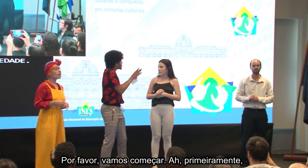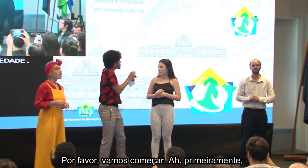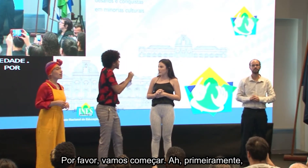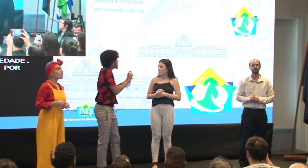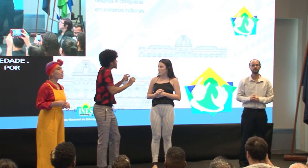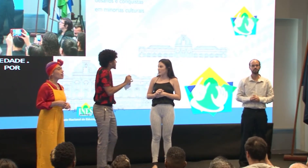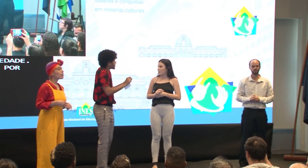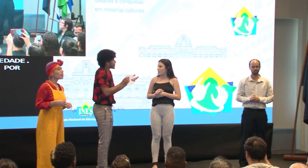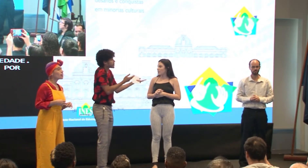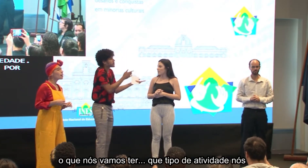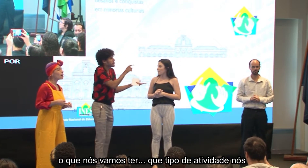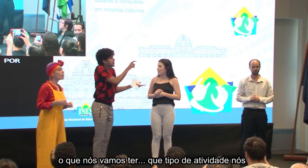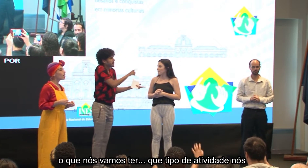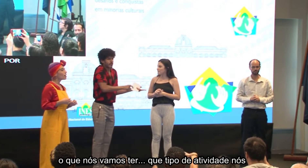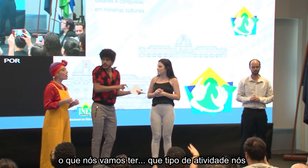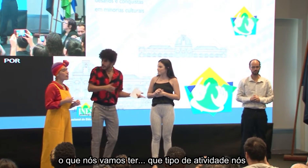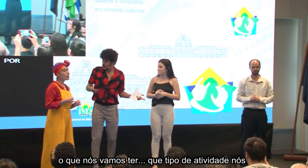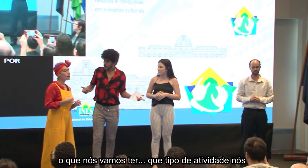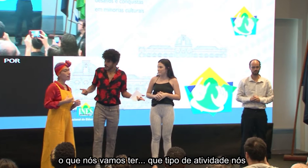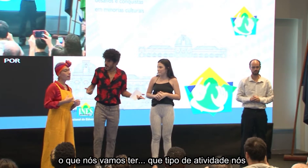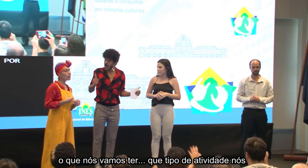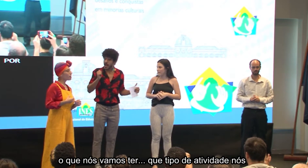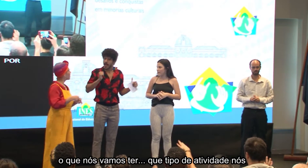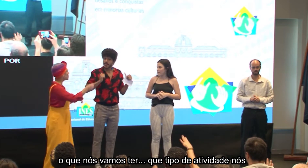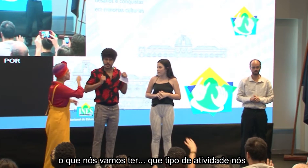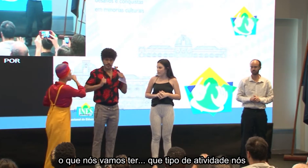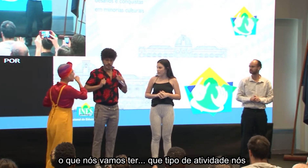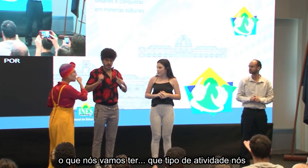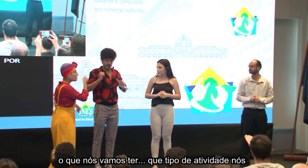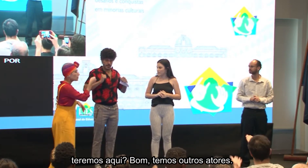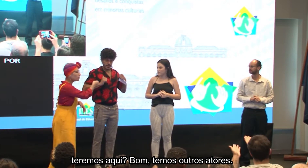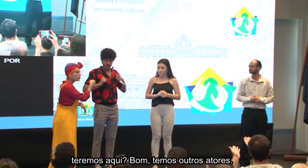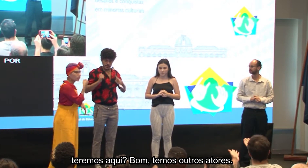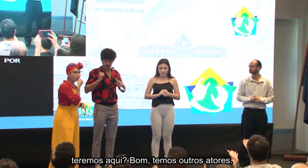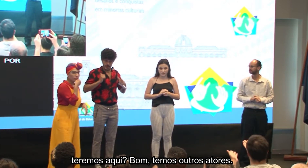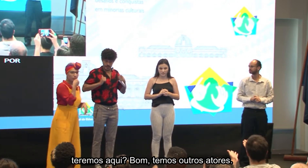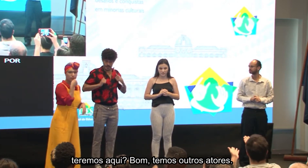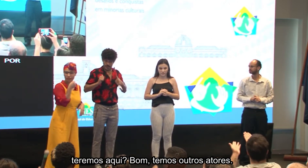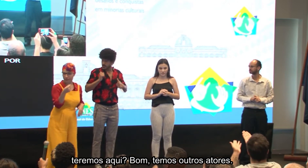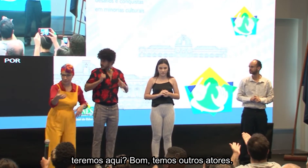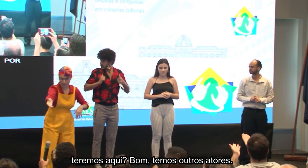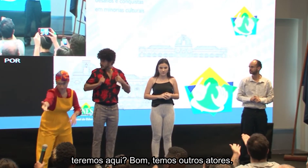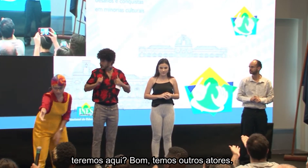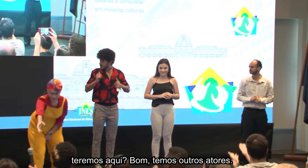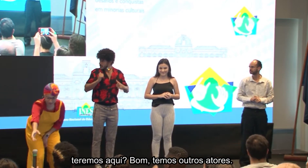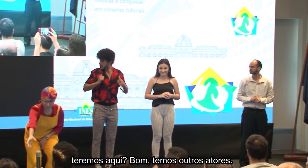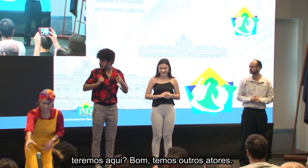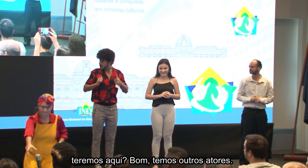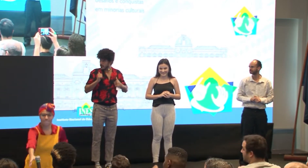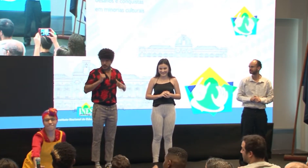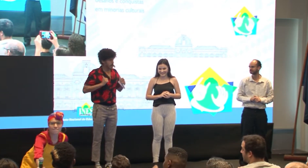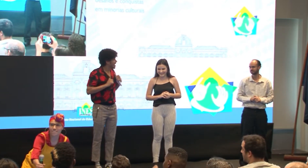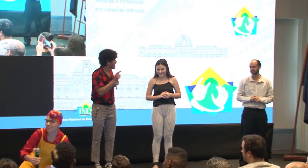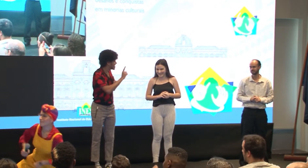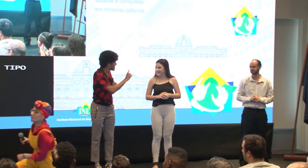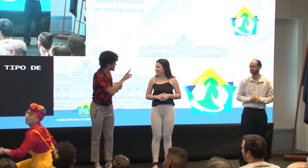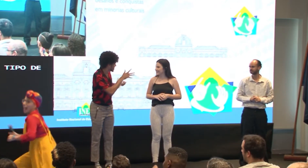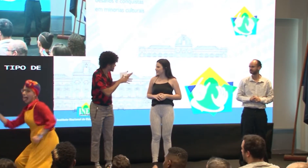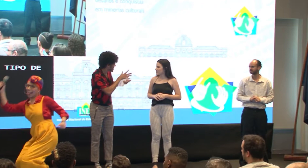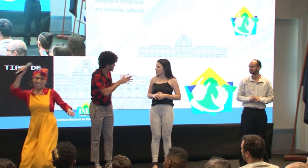primeiramente, o que que nós vamos ter que fazer? Que tipo de atividade nós teremos aqui? Bom, temos outros atores. Ah,